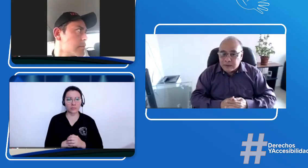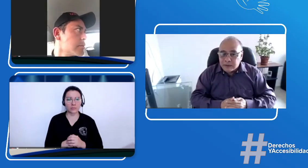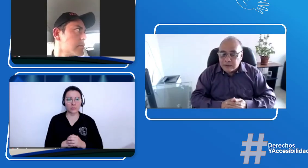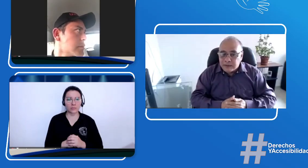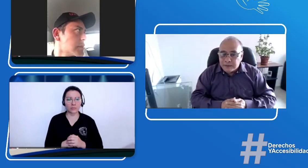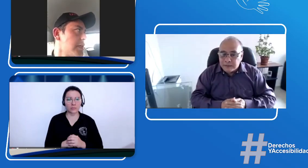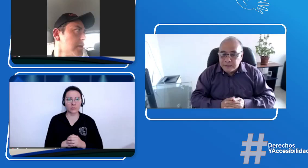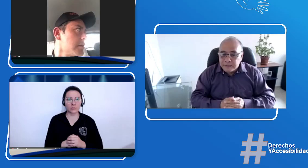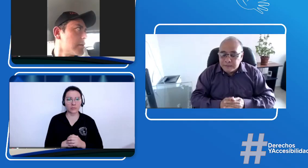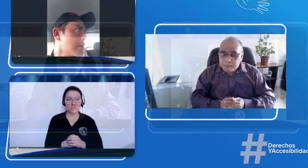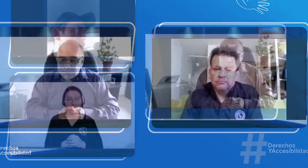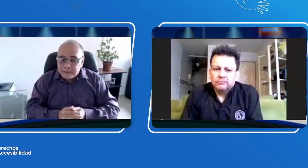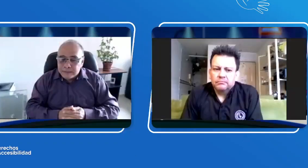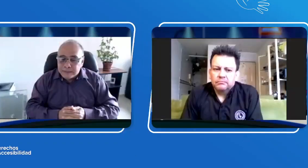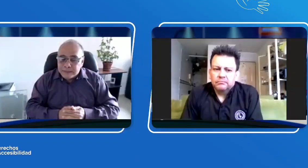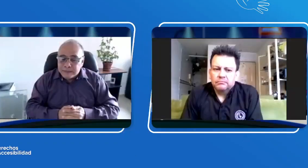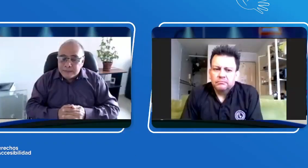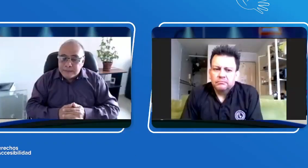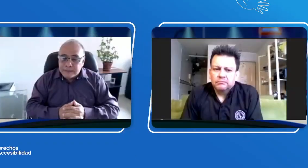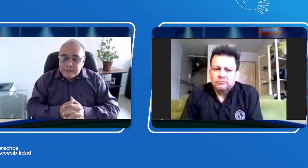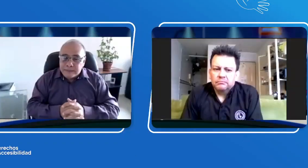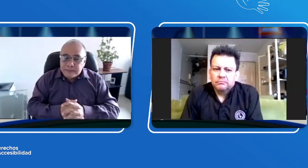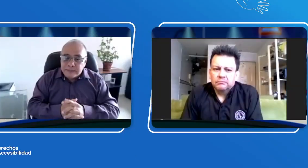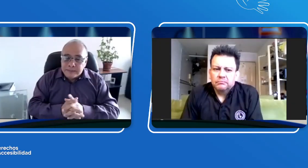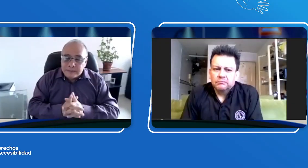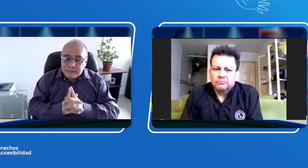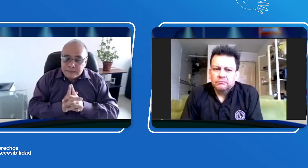de la participación en las mismas personas sordas, ¿no?